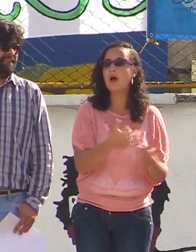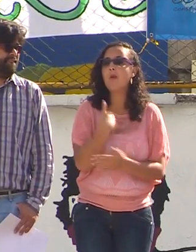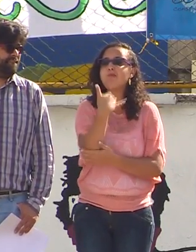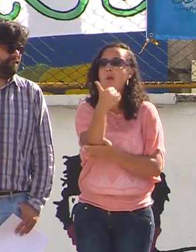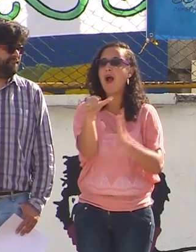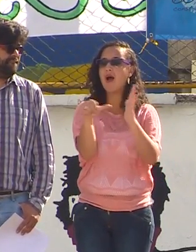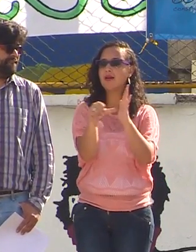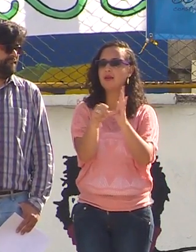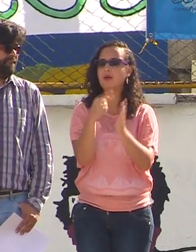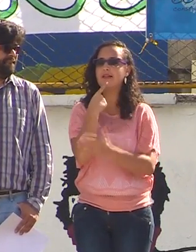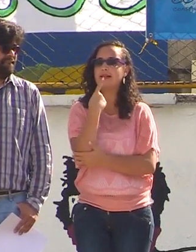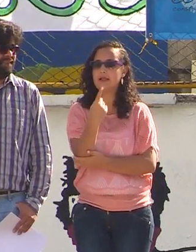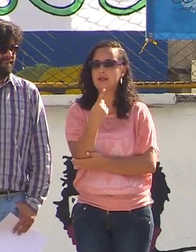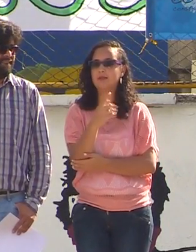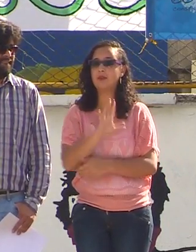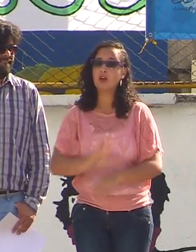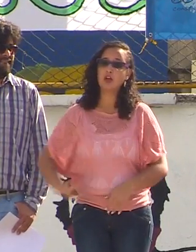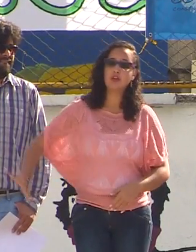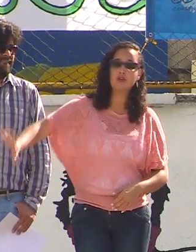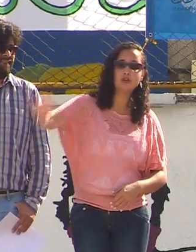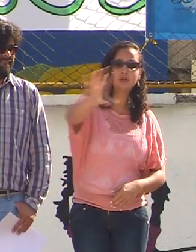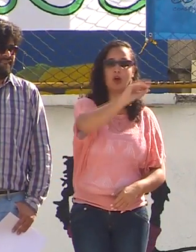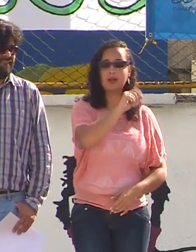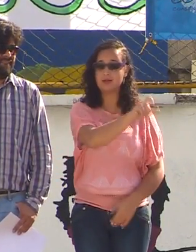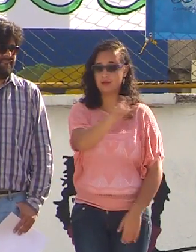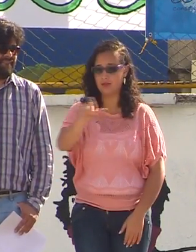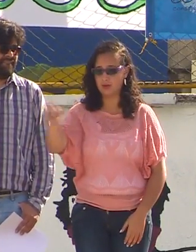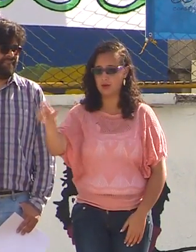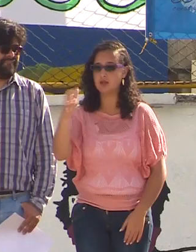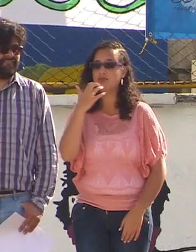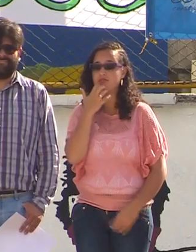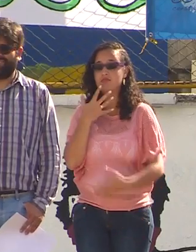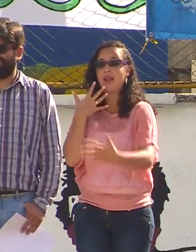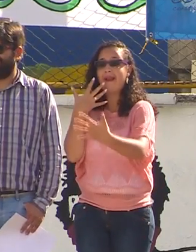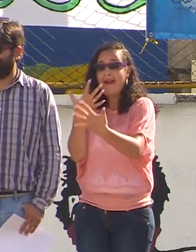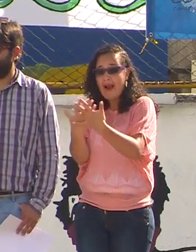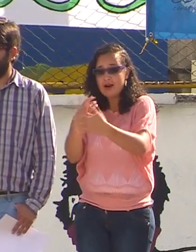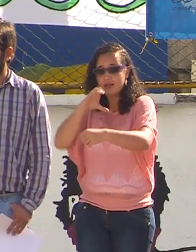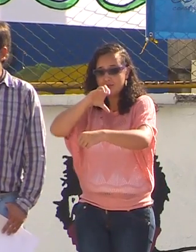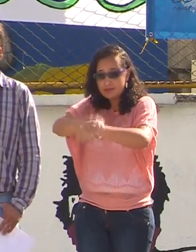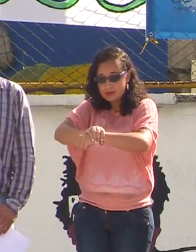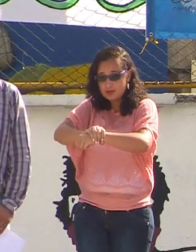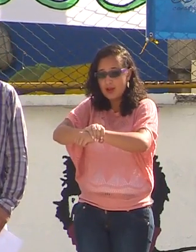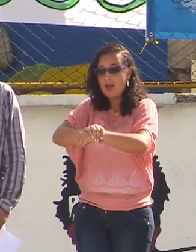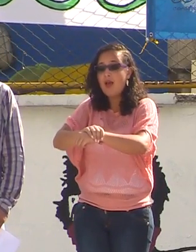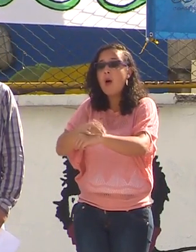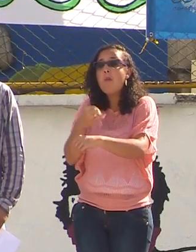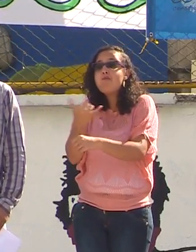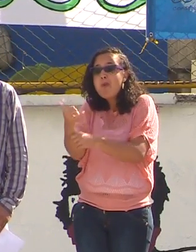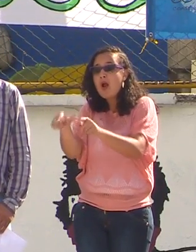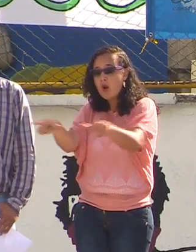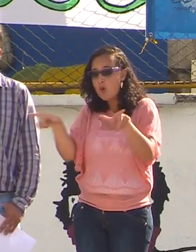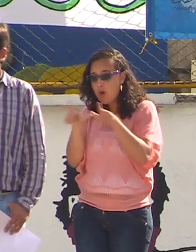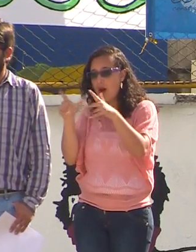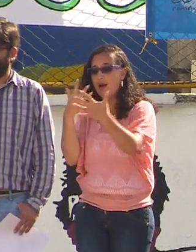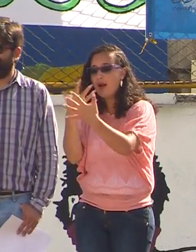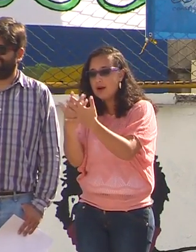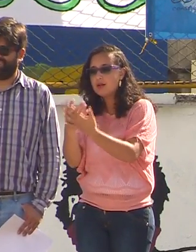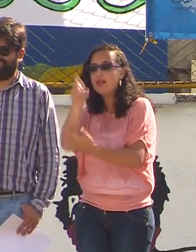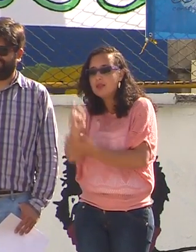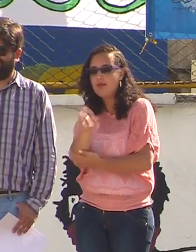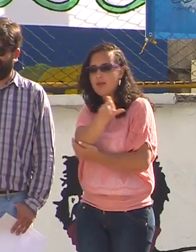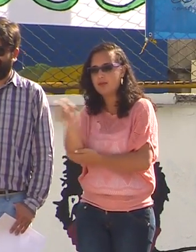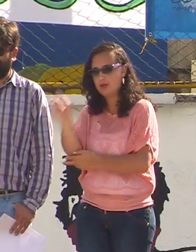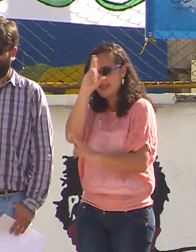establecen que toda persona privada de la libertad debe ser tratada con el respeto